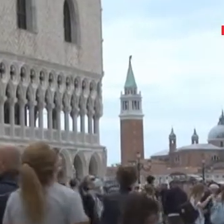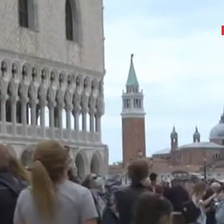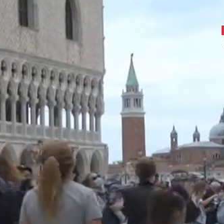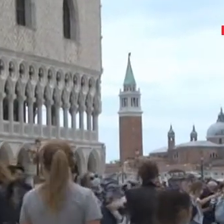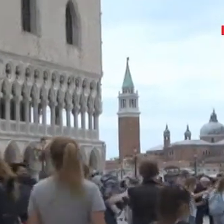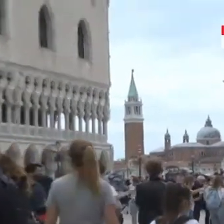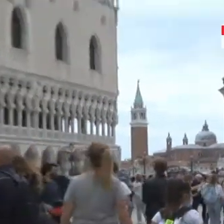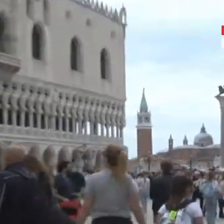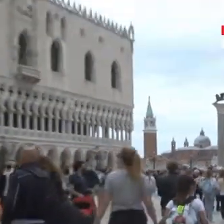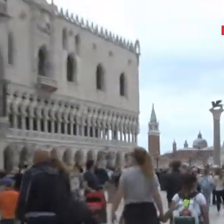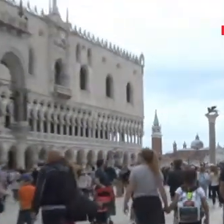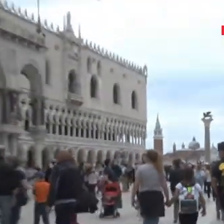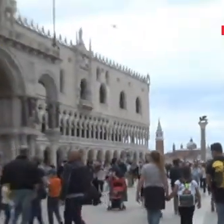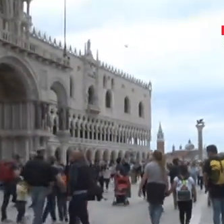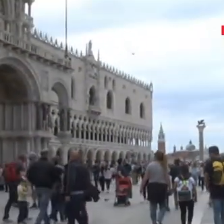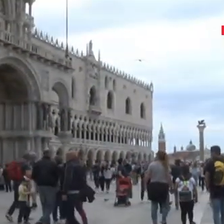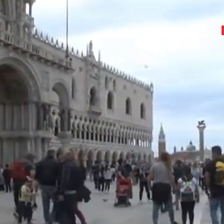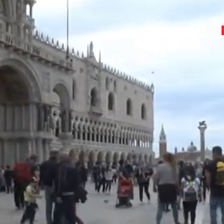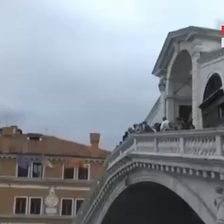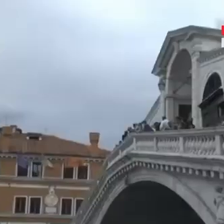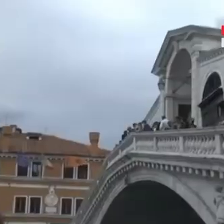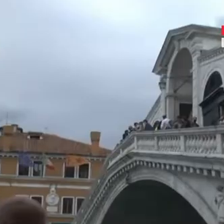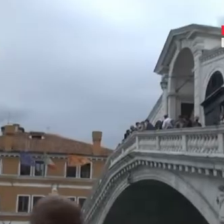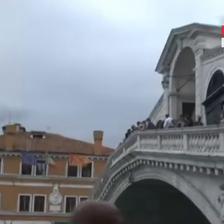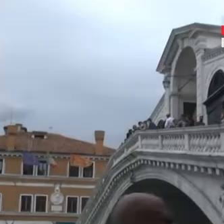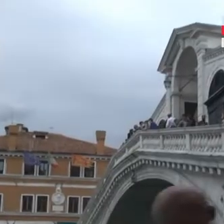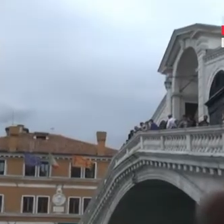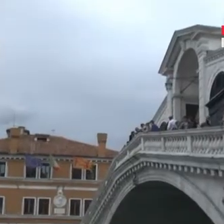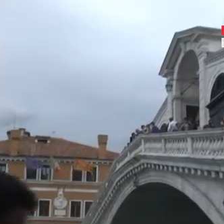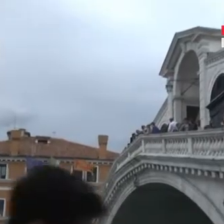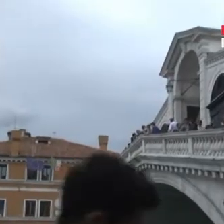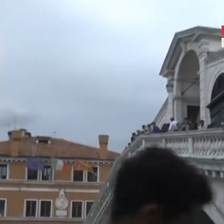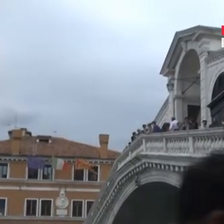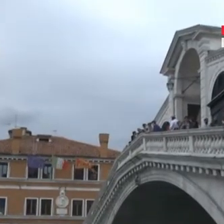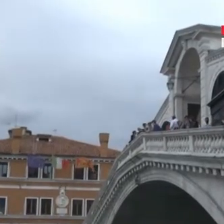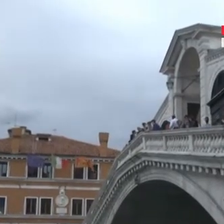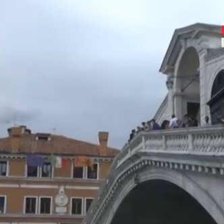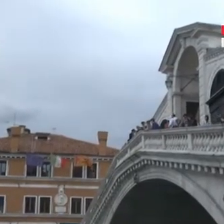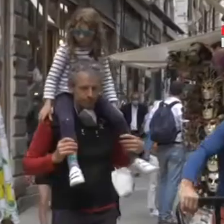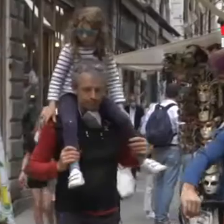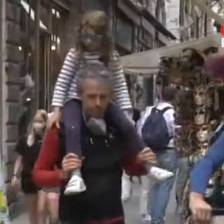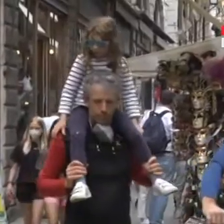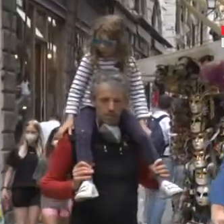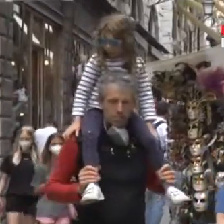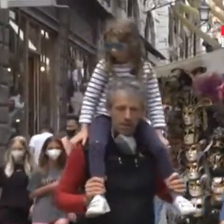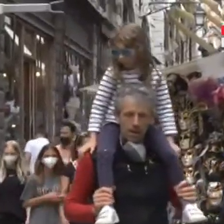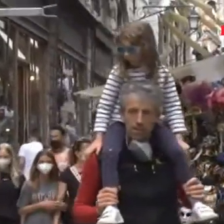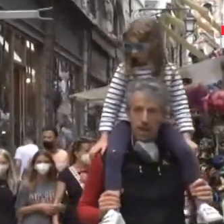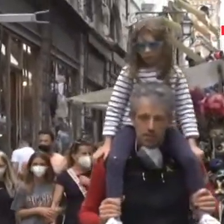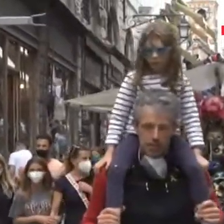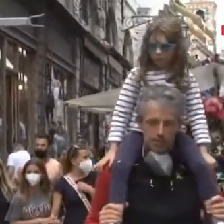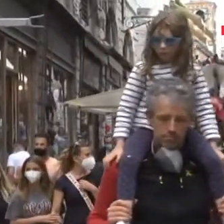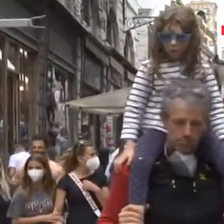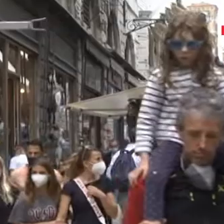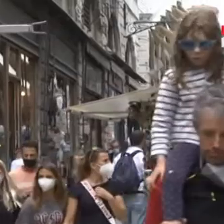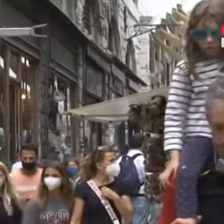ci porterà alla normalità. Vediamo la luce in fondo al tunnel. Il direttore dell'Associazione Veneziana Albergatori però mette in guardia: il percorso